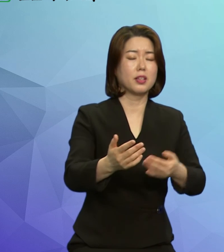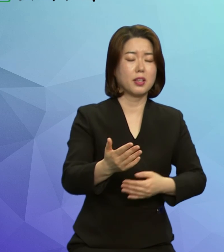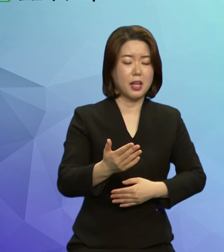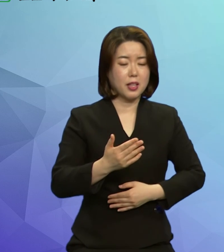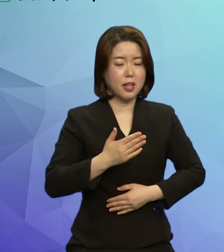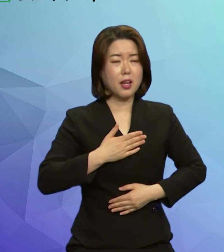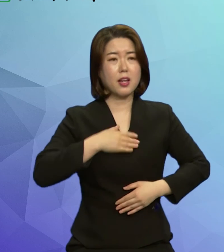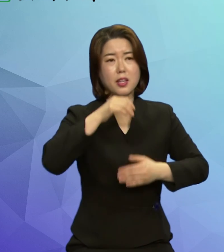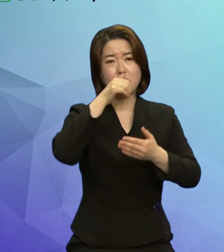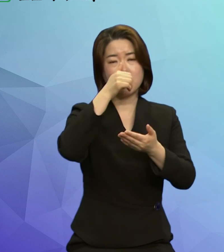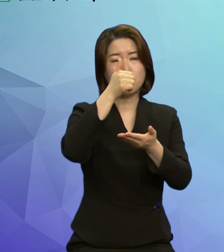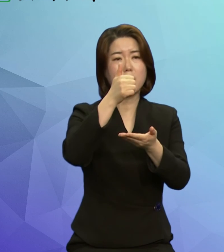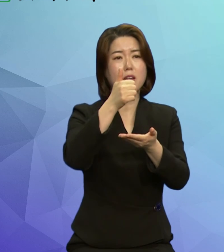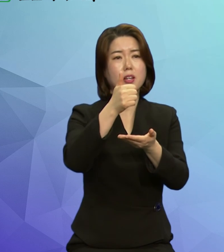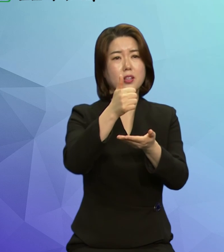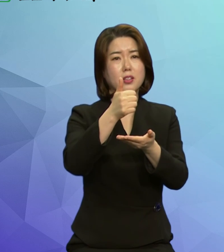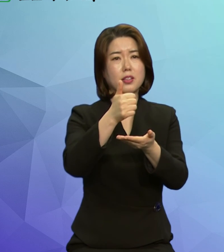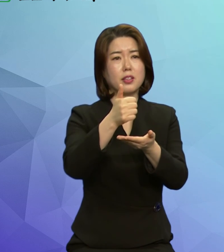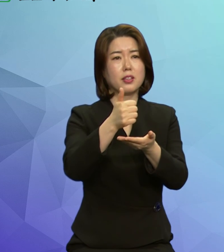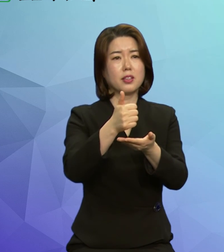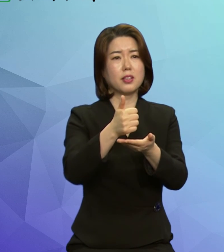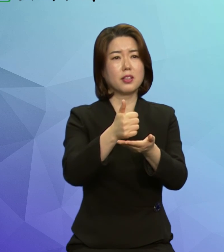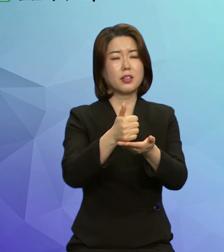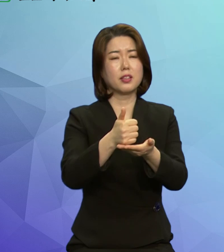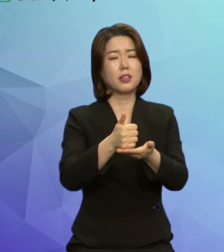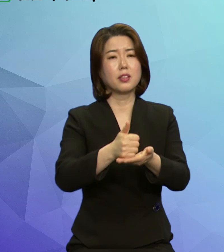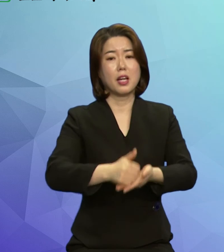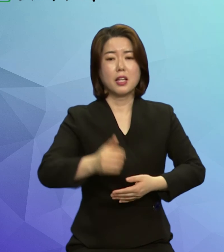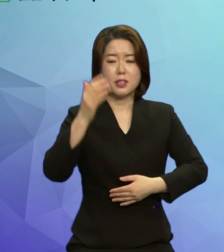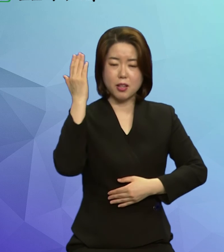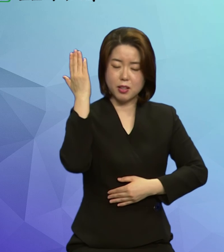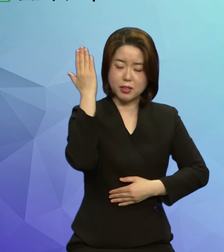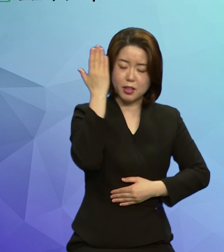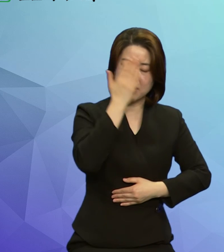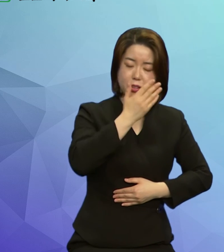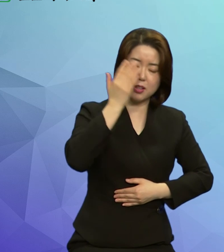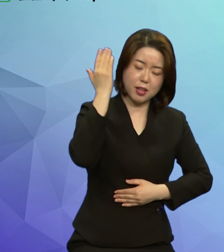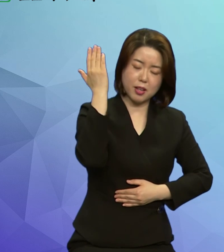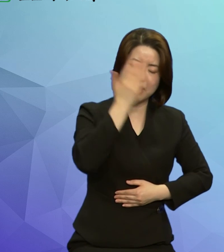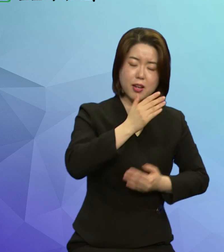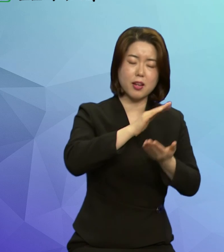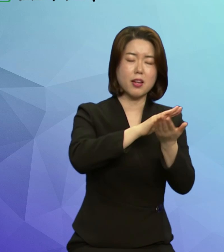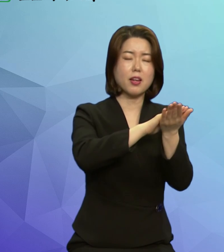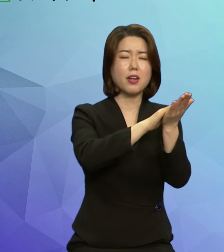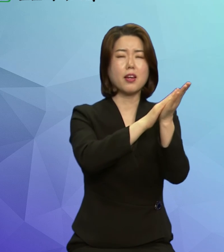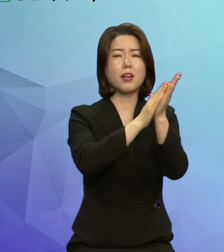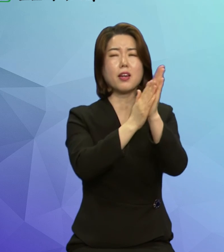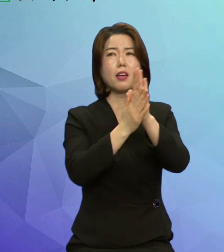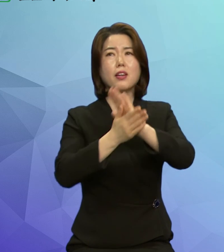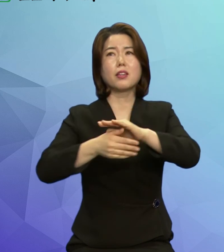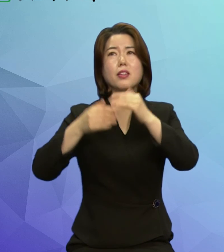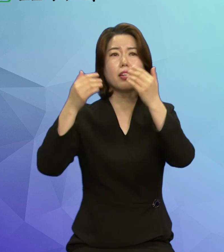보혈이 나의 죄를 정결케